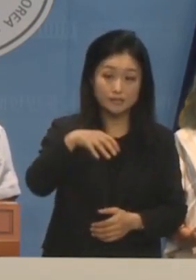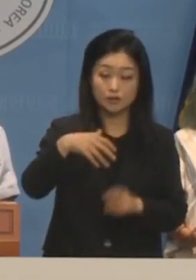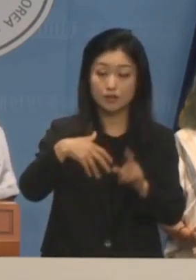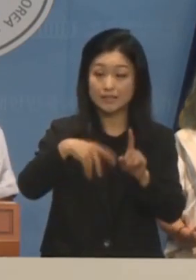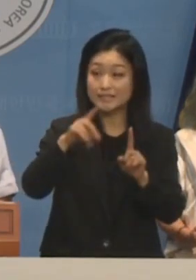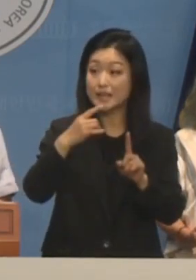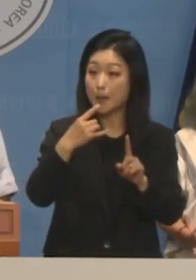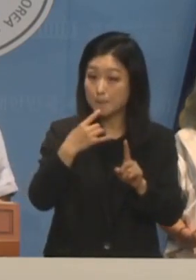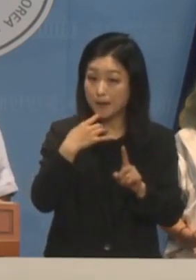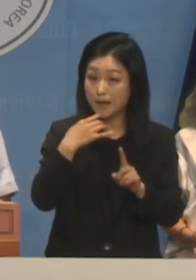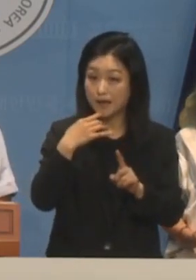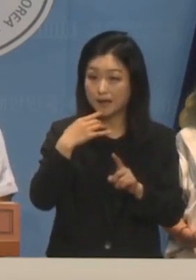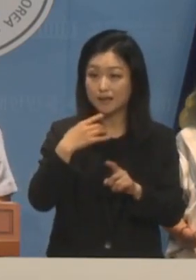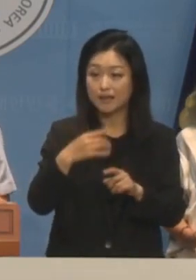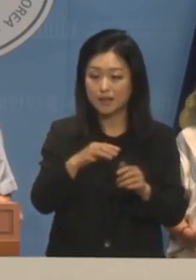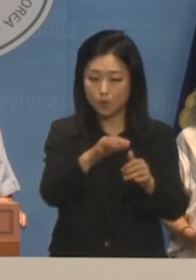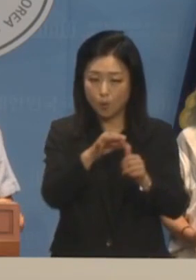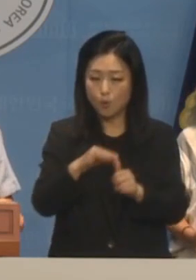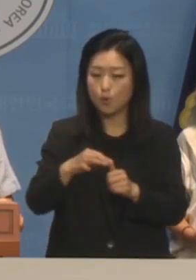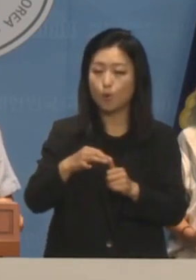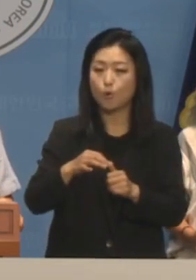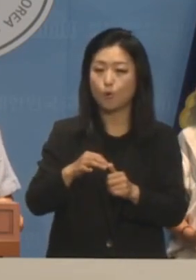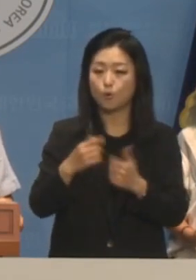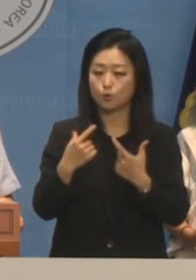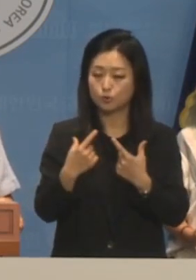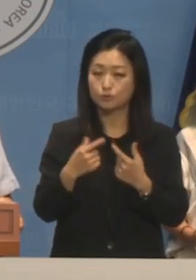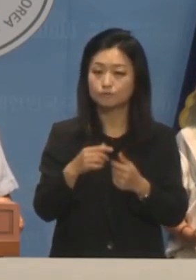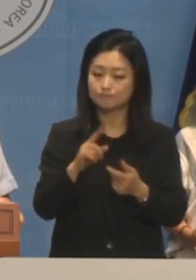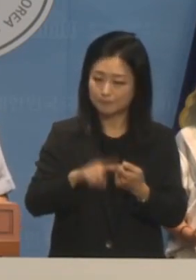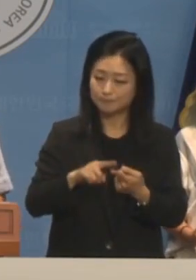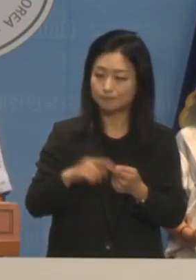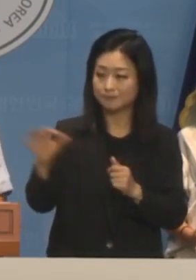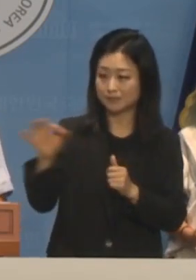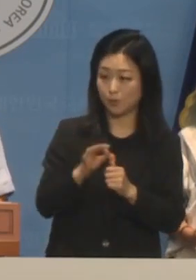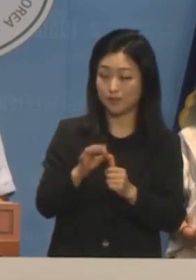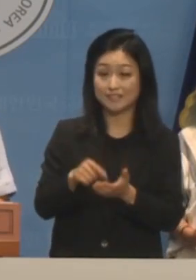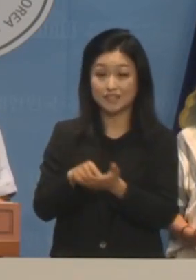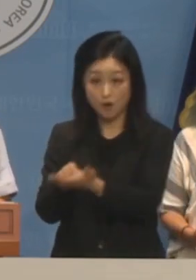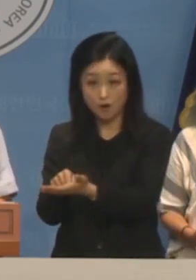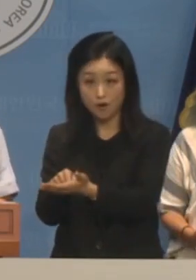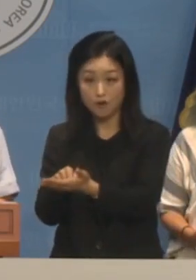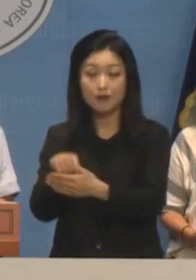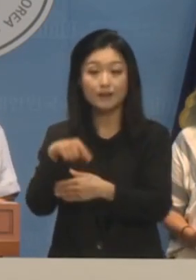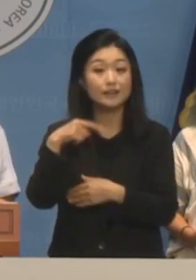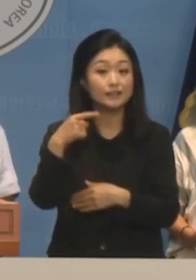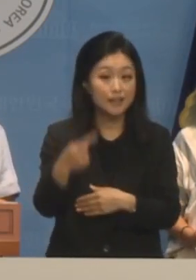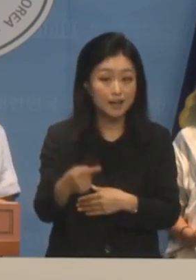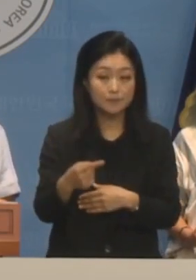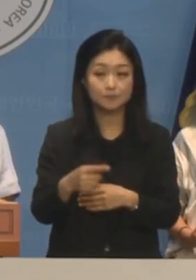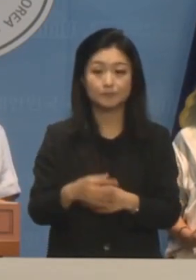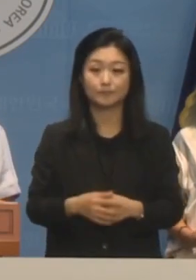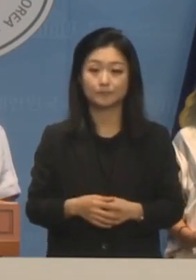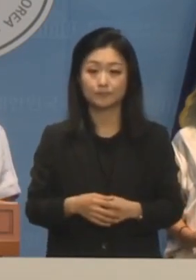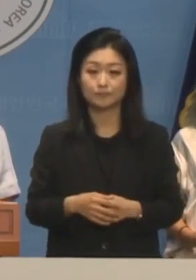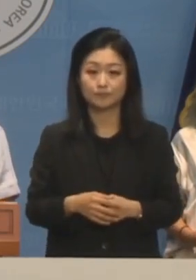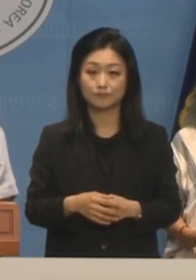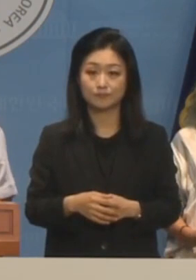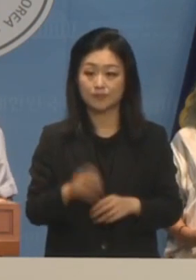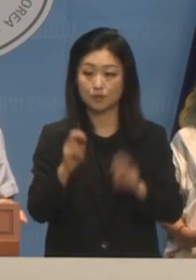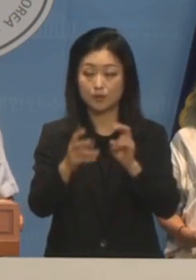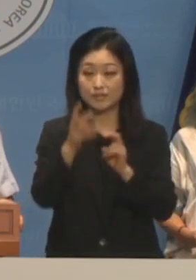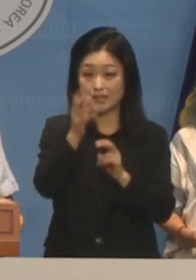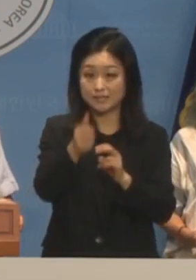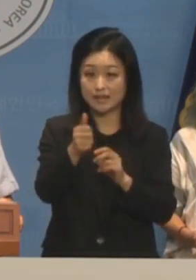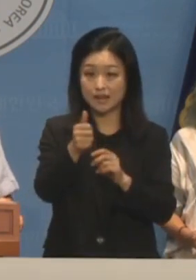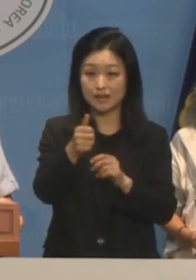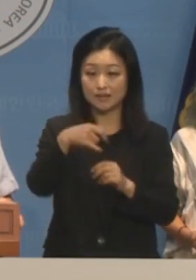1차만 유지 지원금을 신청했을 뿐입니다. 그리고 아까 나왔듯이 그 세종호텔의 소유자인